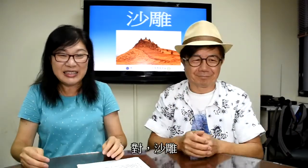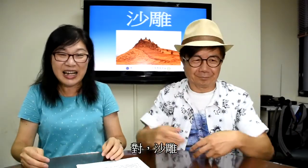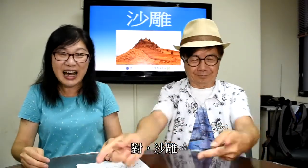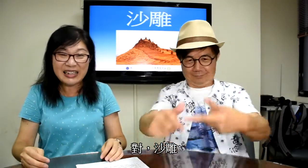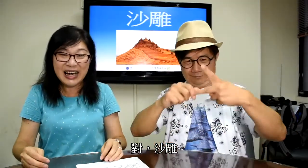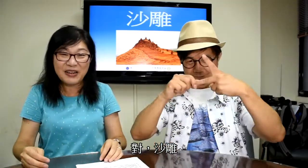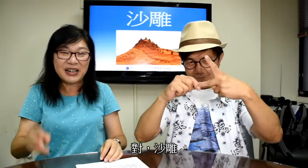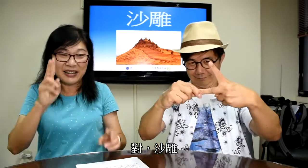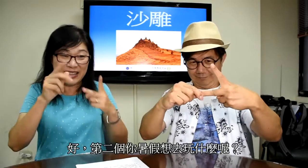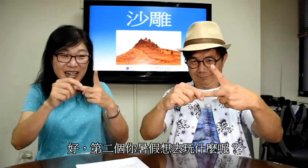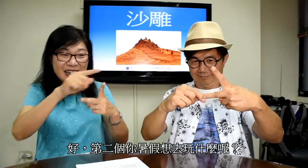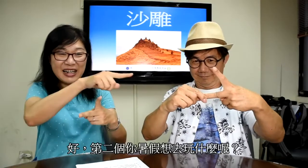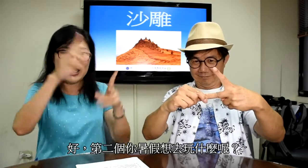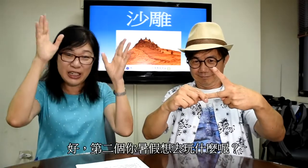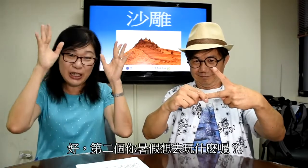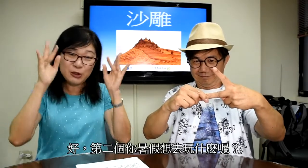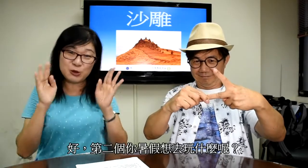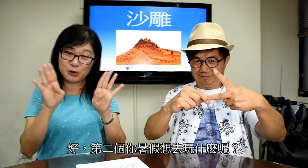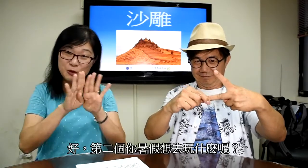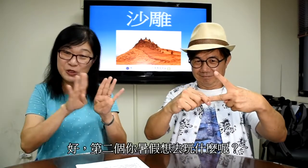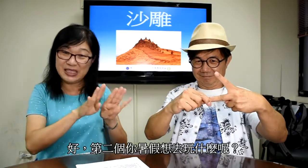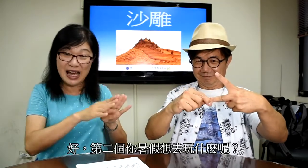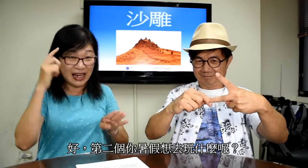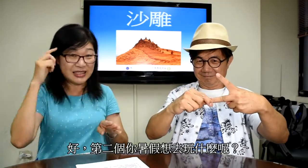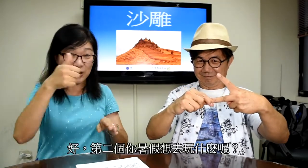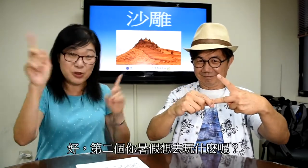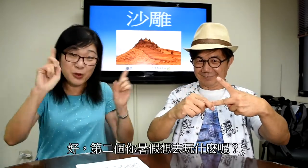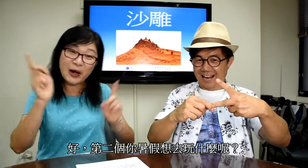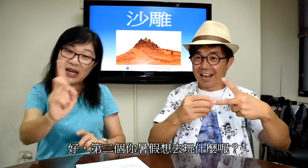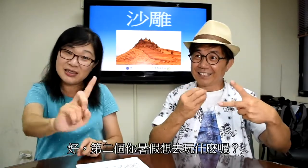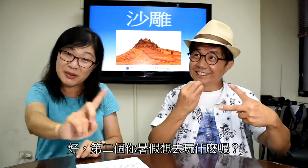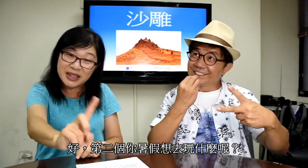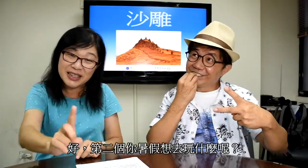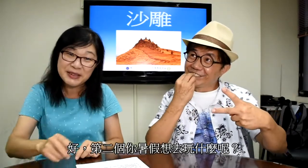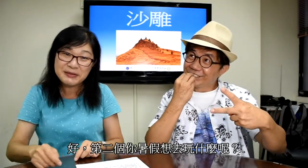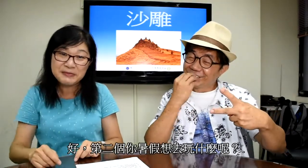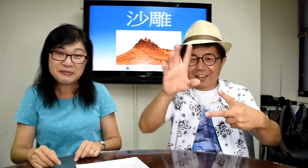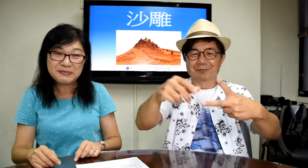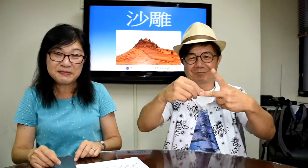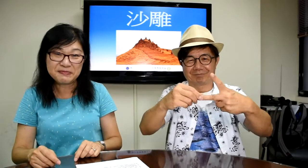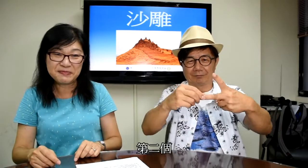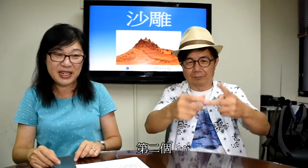沙雕。好，第二个，你暑假想去玩什么呢？第二